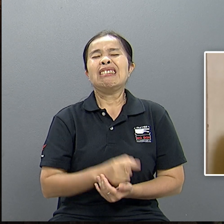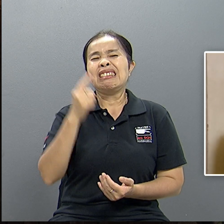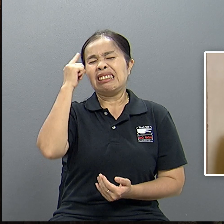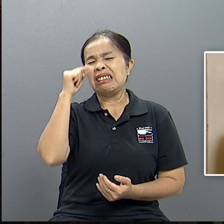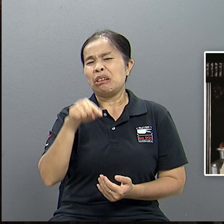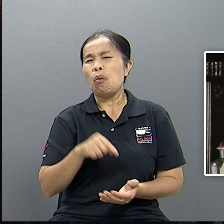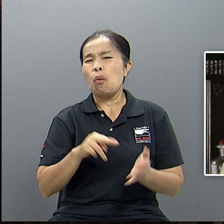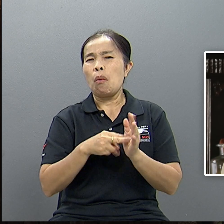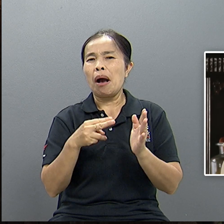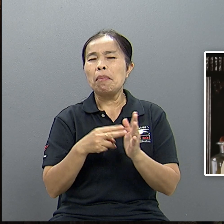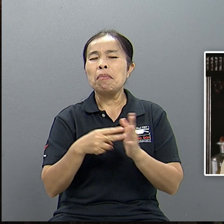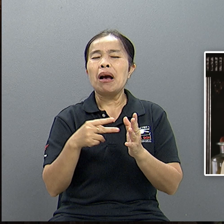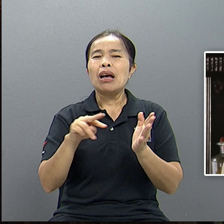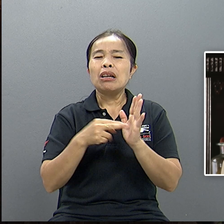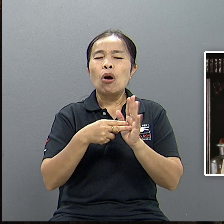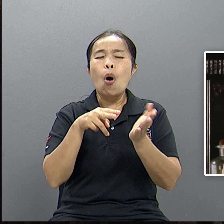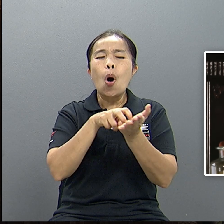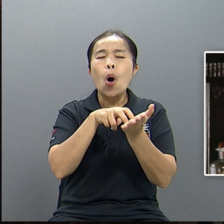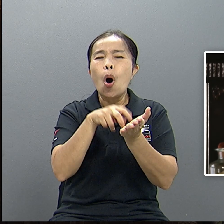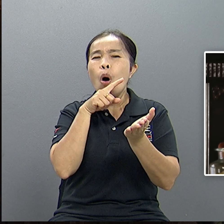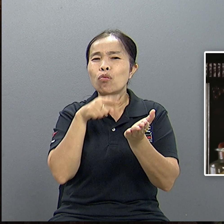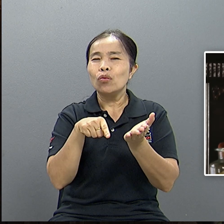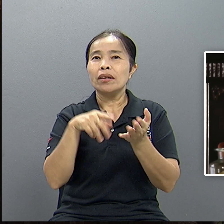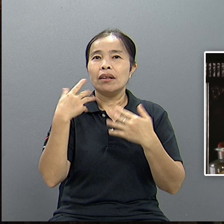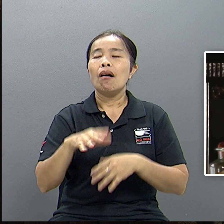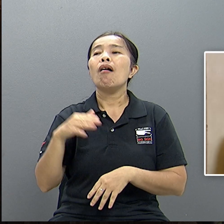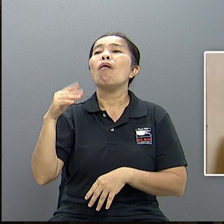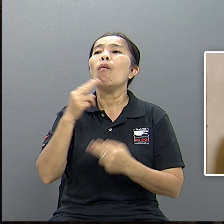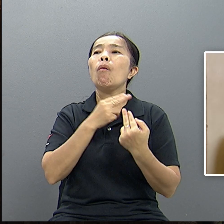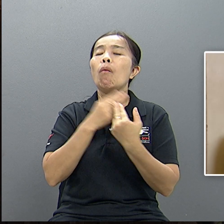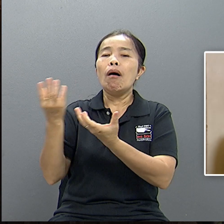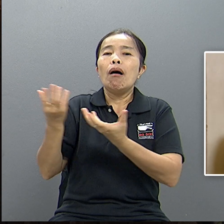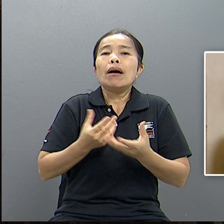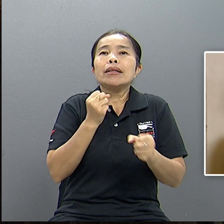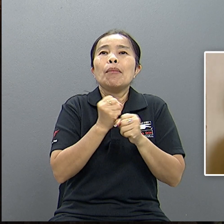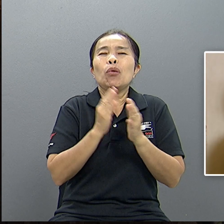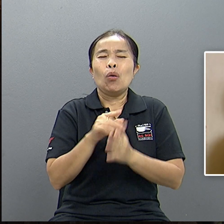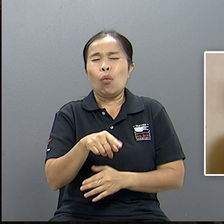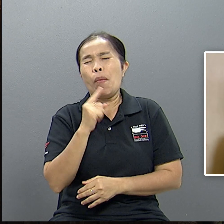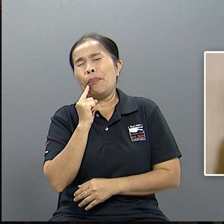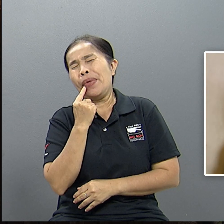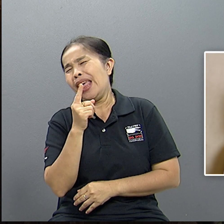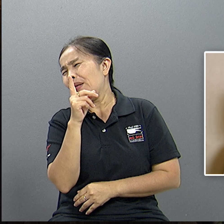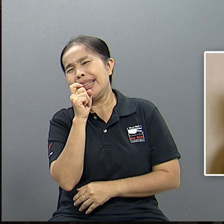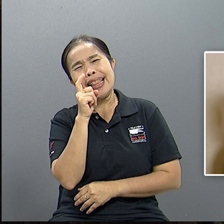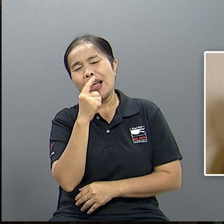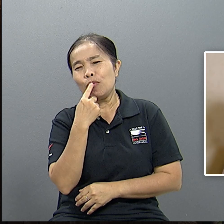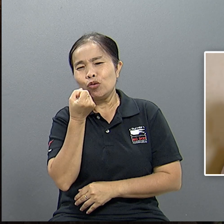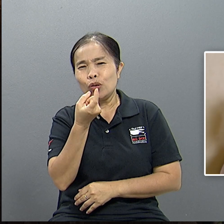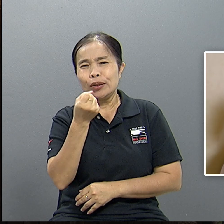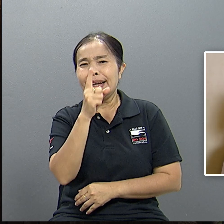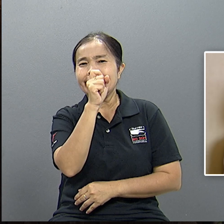ต้น เจ้าคุณอนุวัฒน์ฝากเอามาทำบุญด้วยครับ ถ้าเปรี้ยวมากคงจะรับประทานสดไม่ได้แ